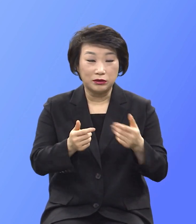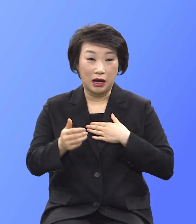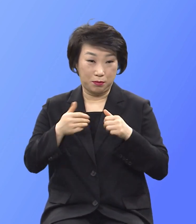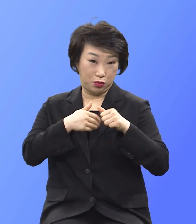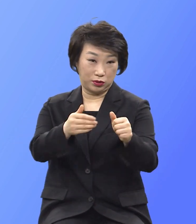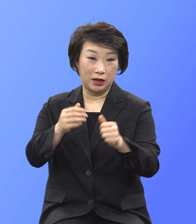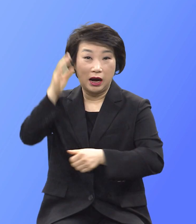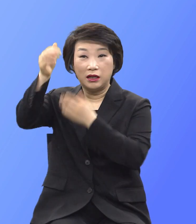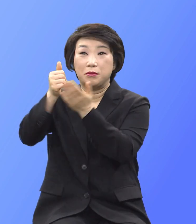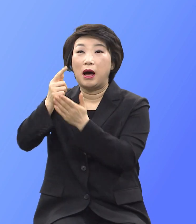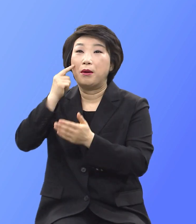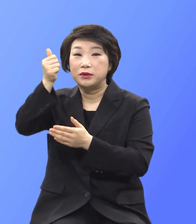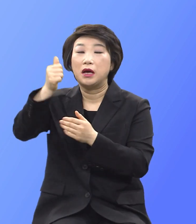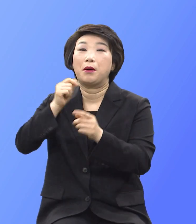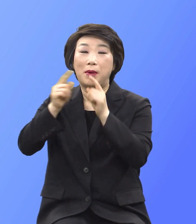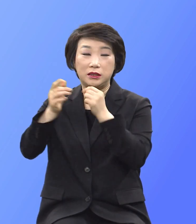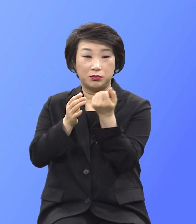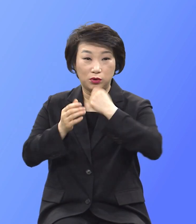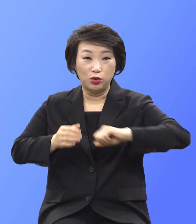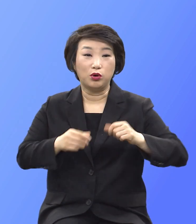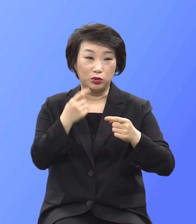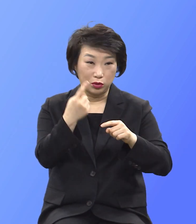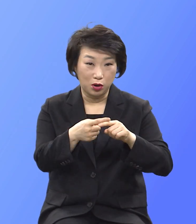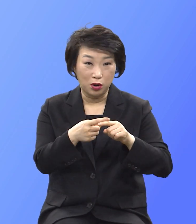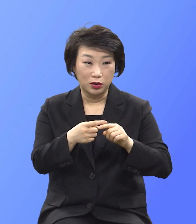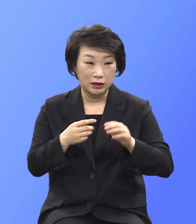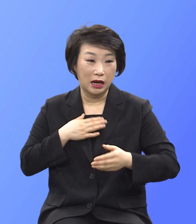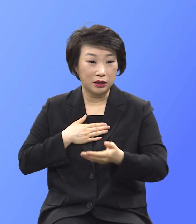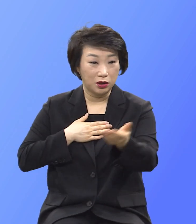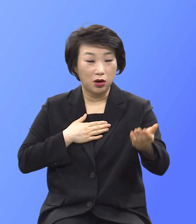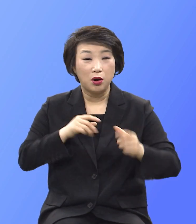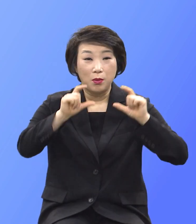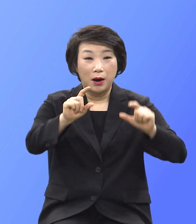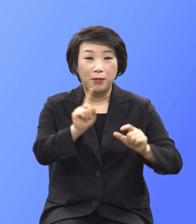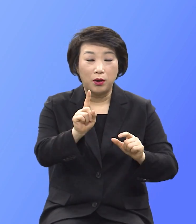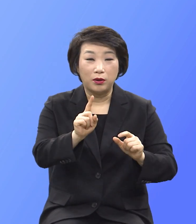보내신 이의 말을 듣지 아니하는 거야. 내가 너에게